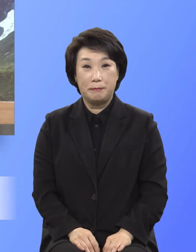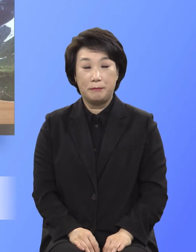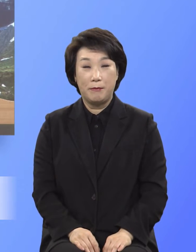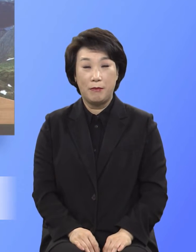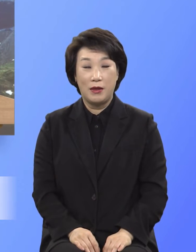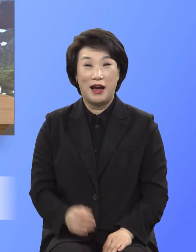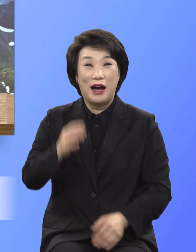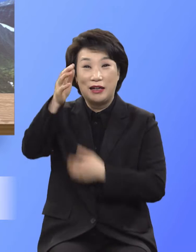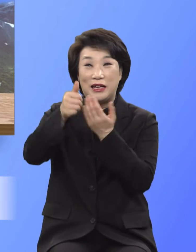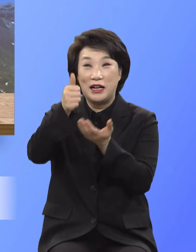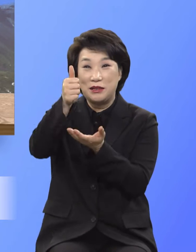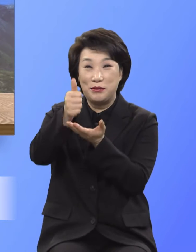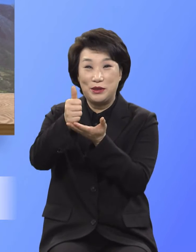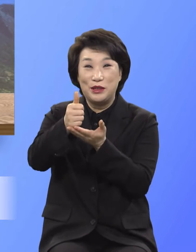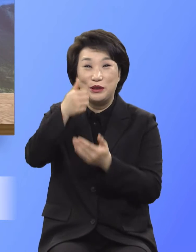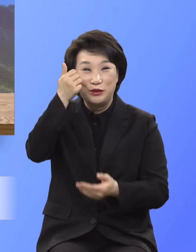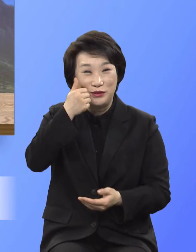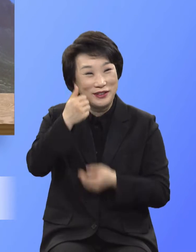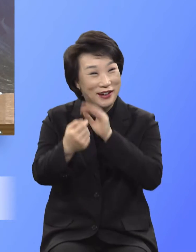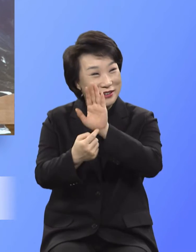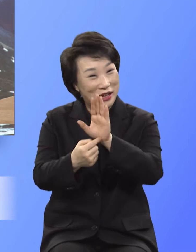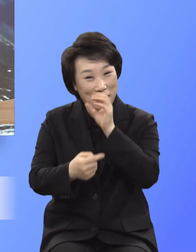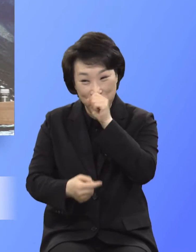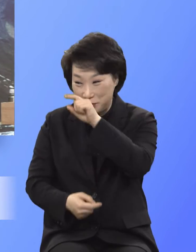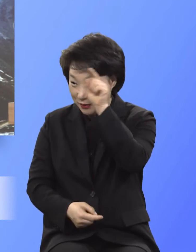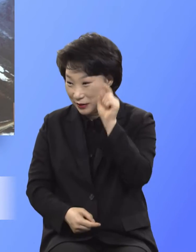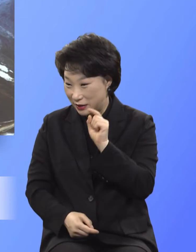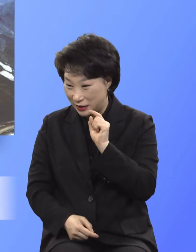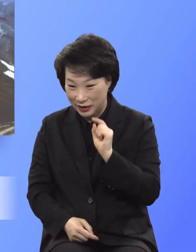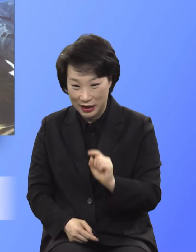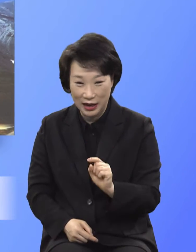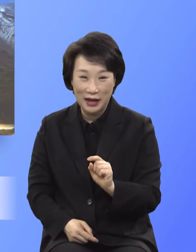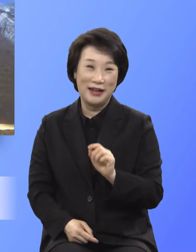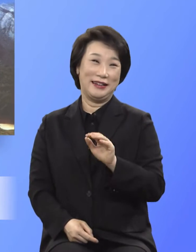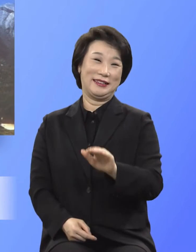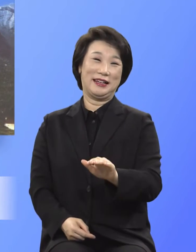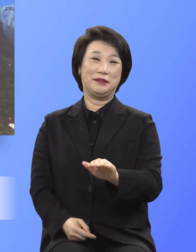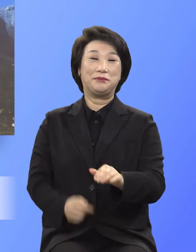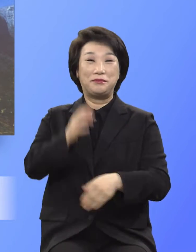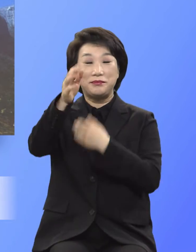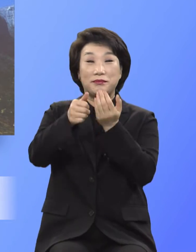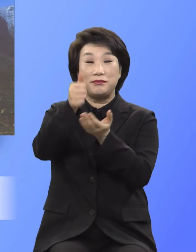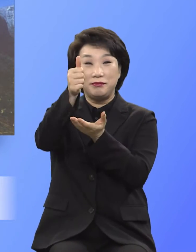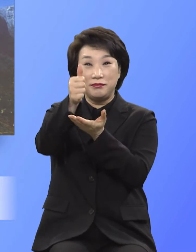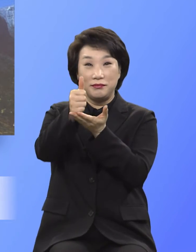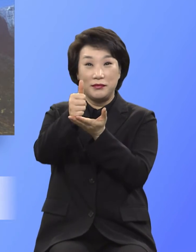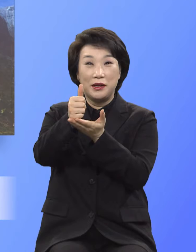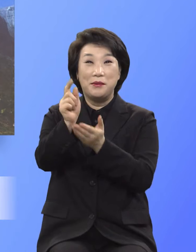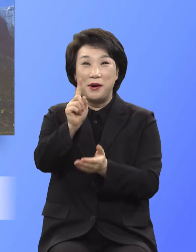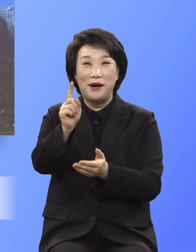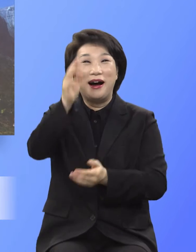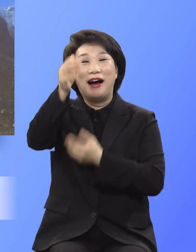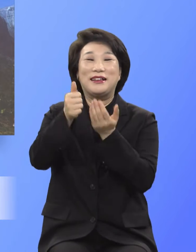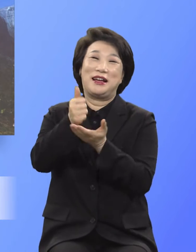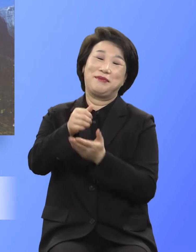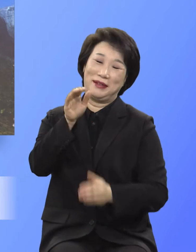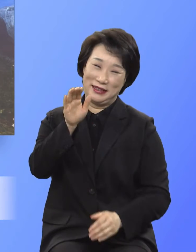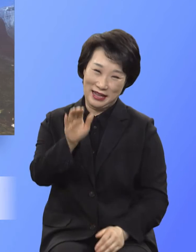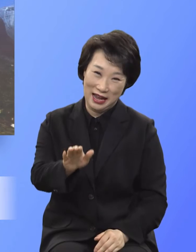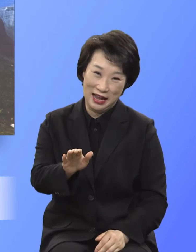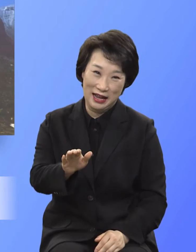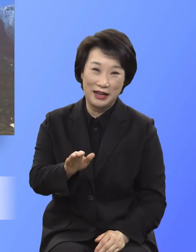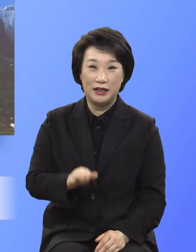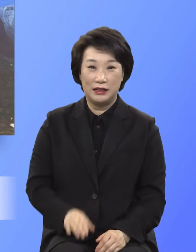하나님을 누구라고 표현하는 게 좋겠느냐? 하나님은 하나님이시다 할 때